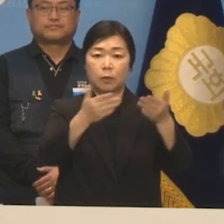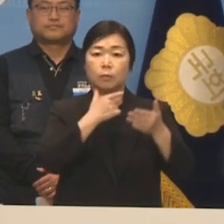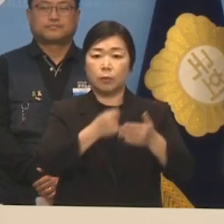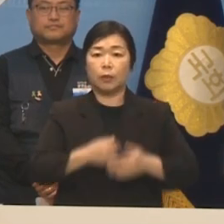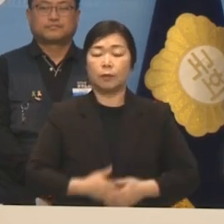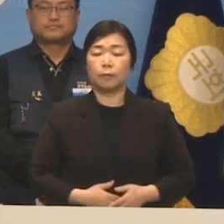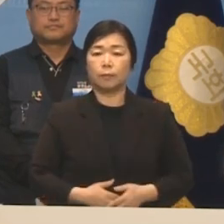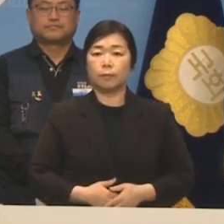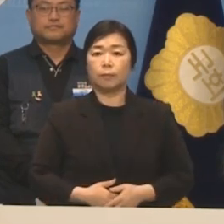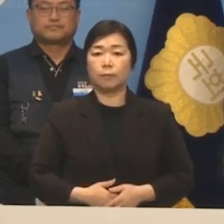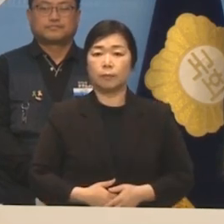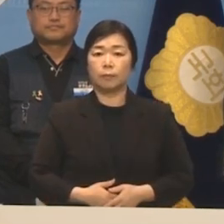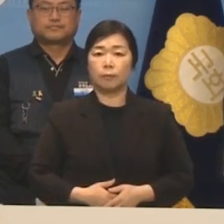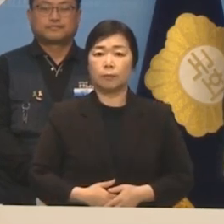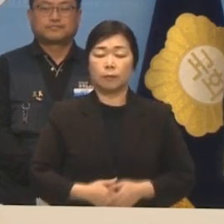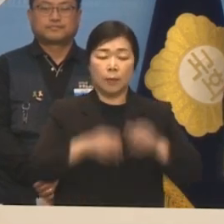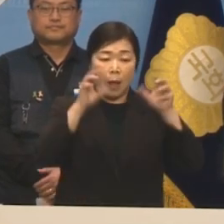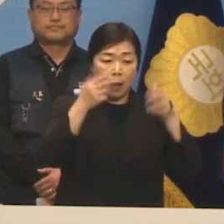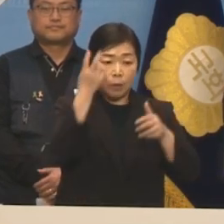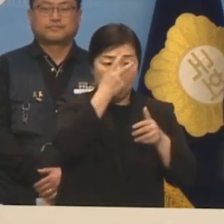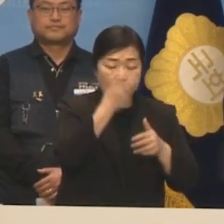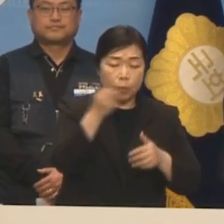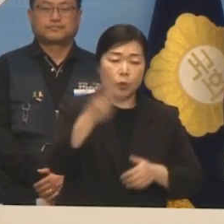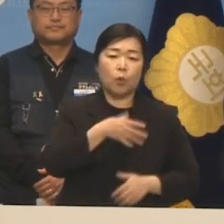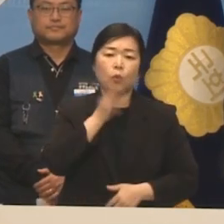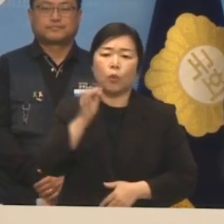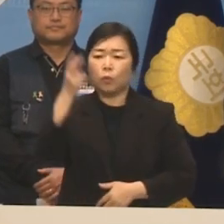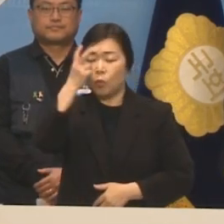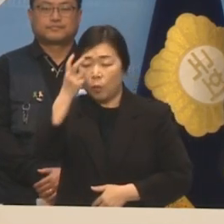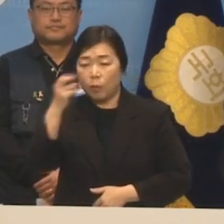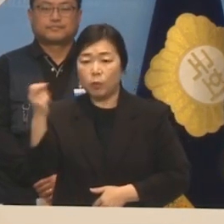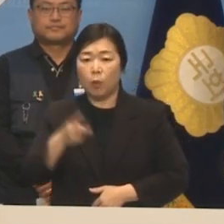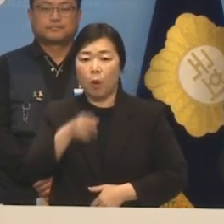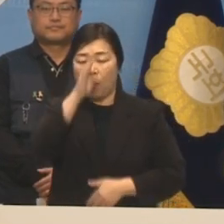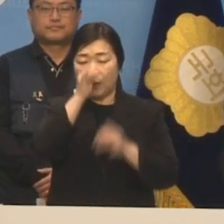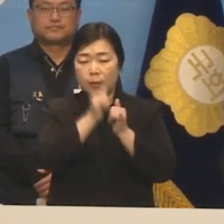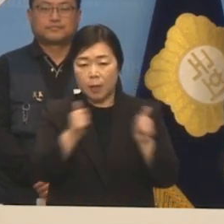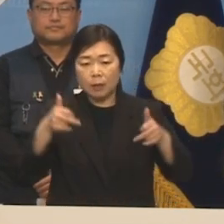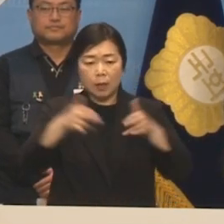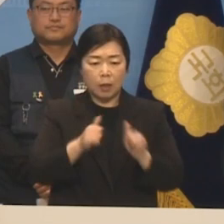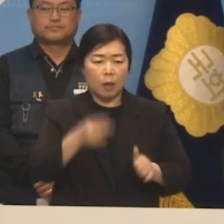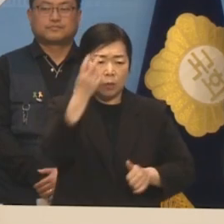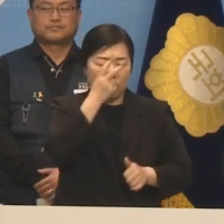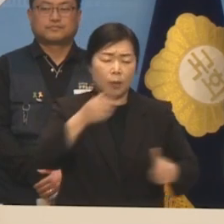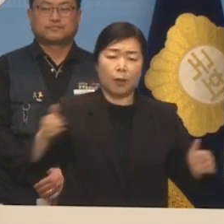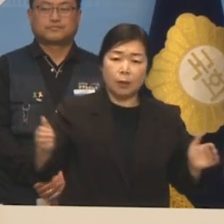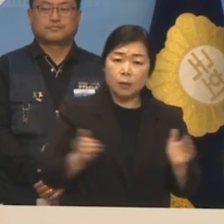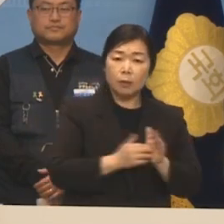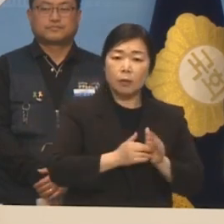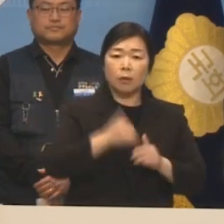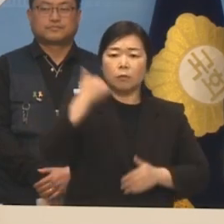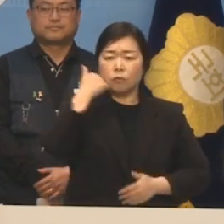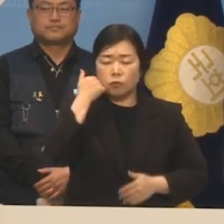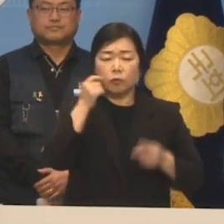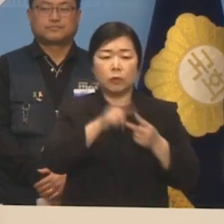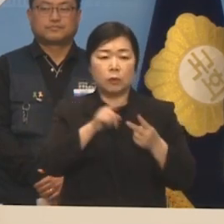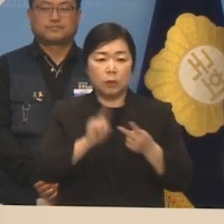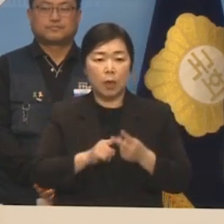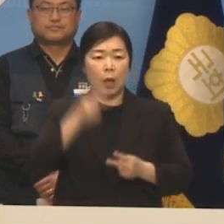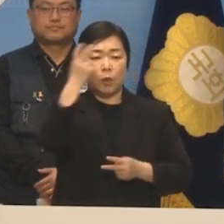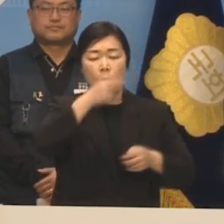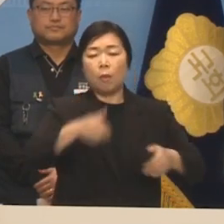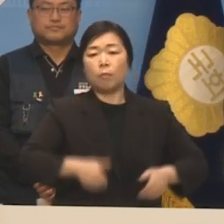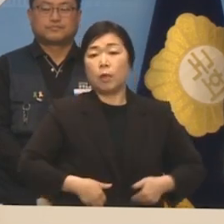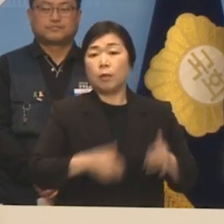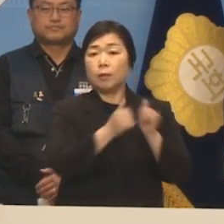싶습니다. 아이돌봄, 노인돌봄, 환자와 장애인돌봄까지 누구든 돌봄이 필요한